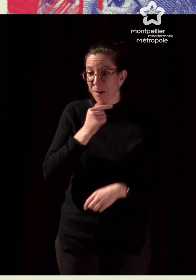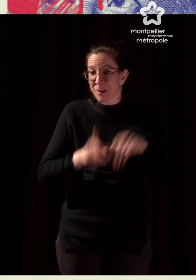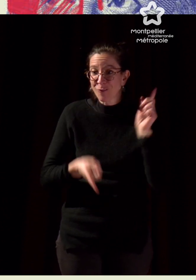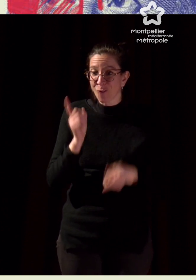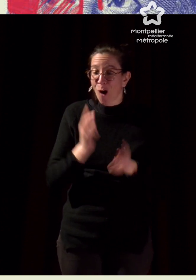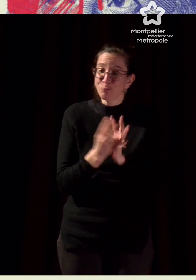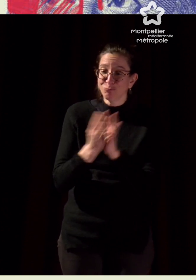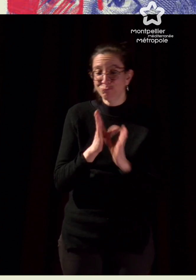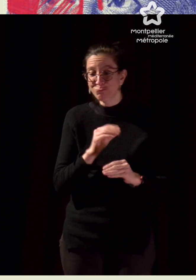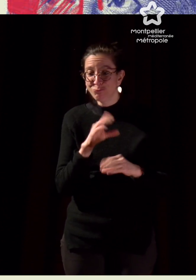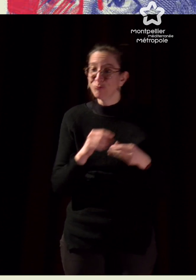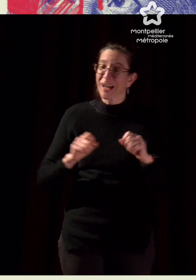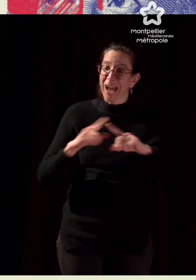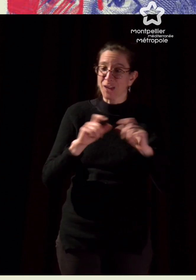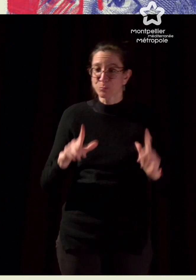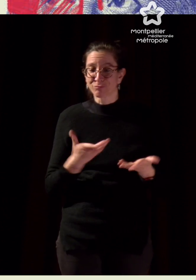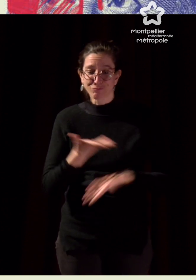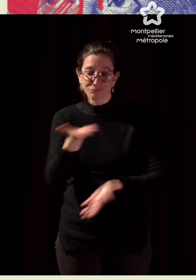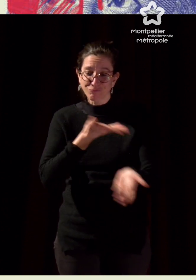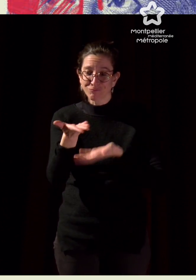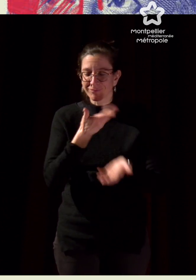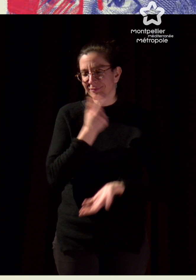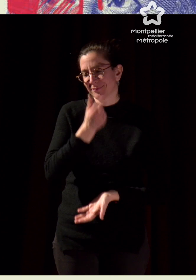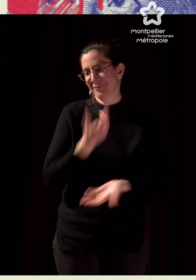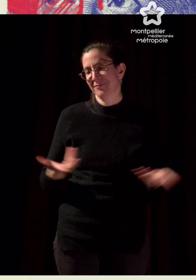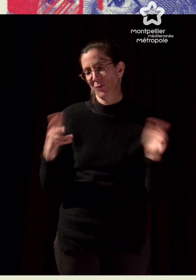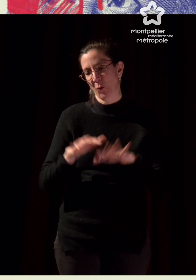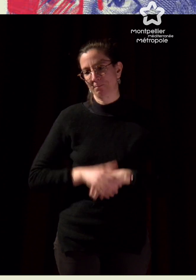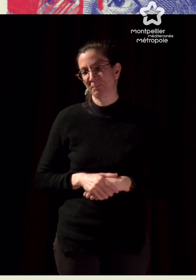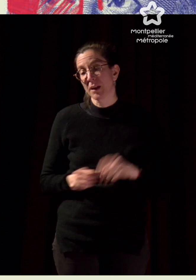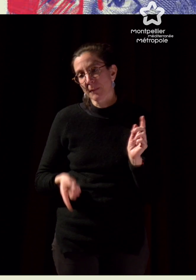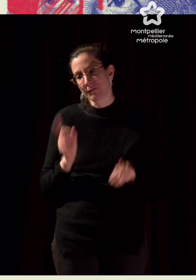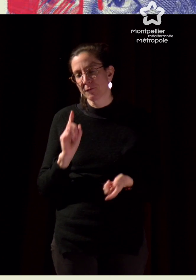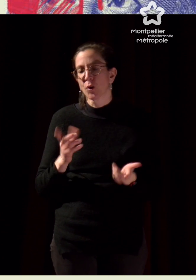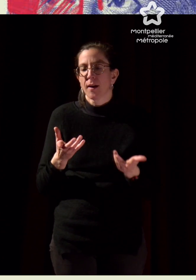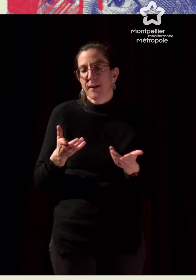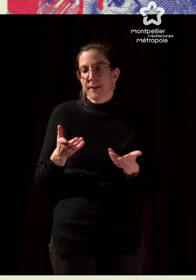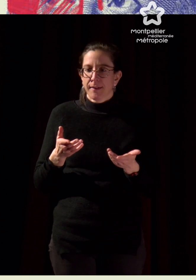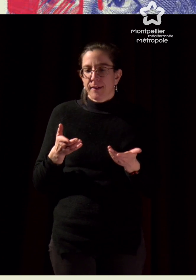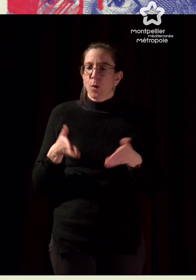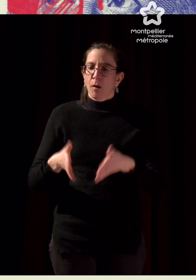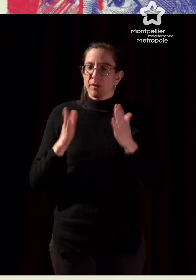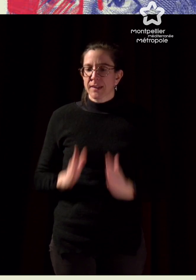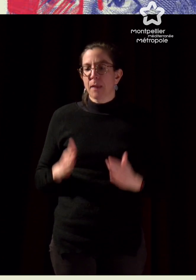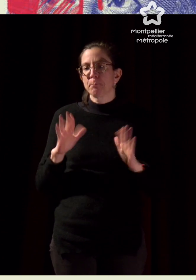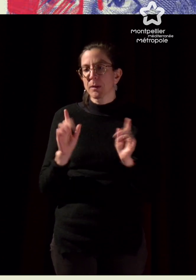a des cartes, on échange. Voilà, c'est des réunions à la fois formelles, mais à la fois fort sympathiques. Et après,